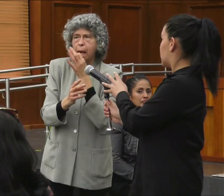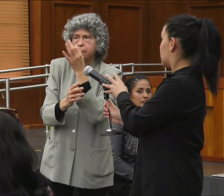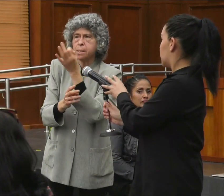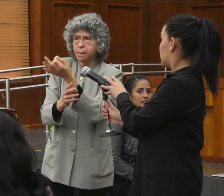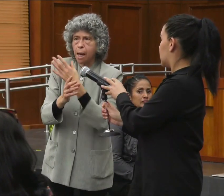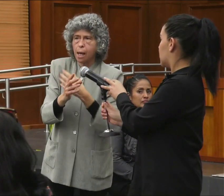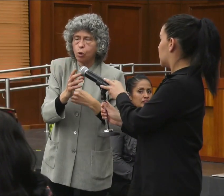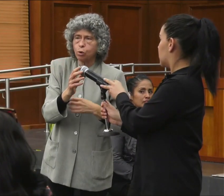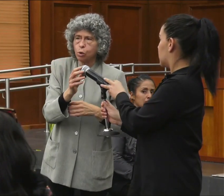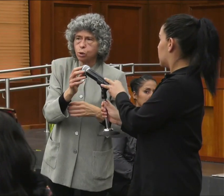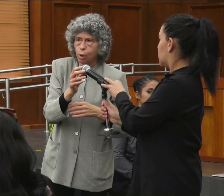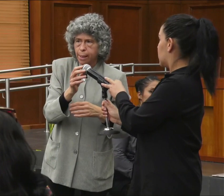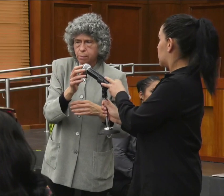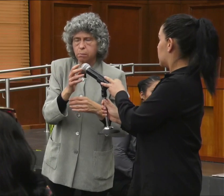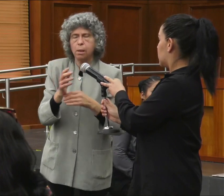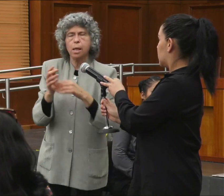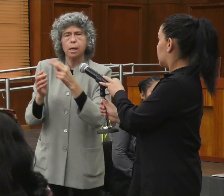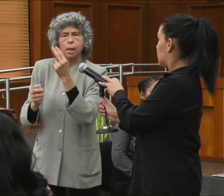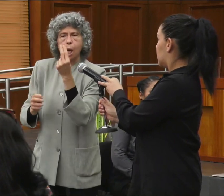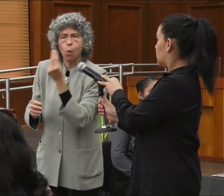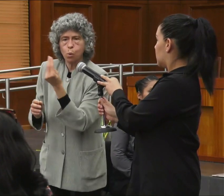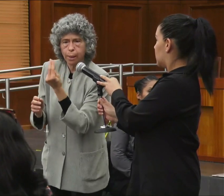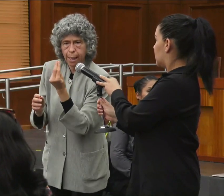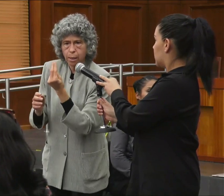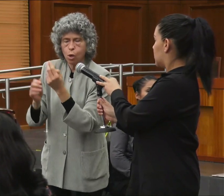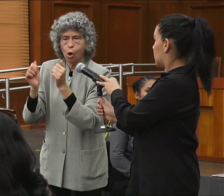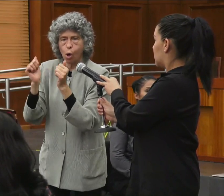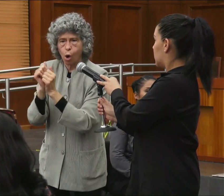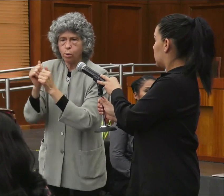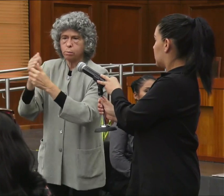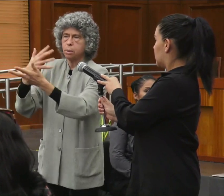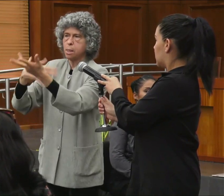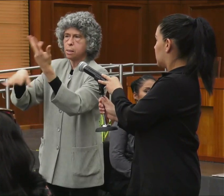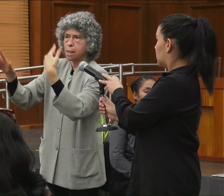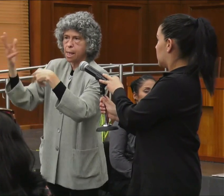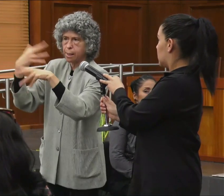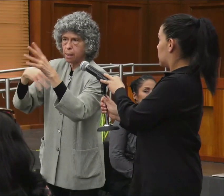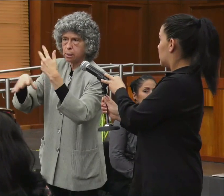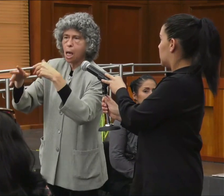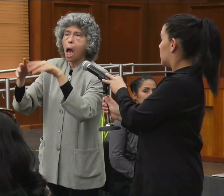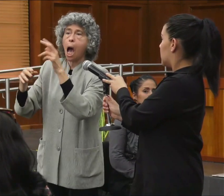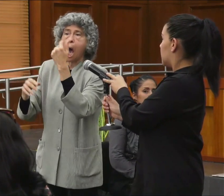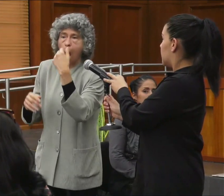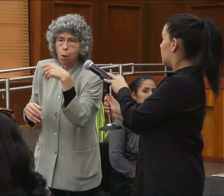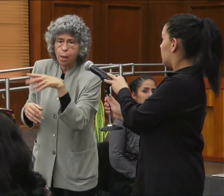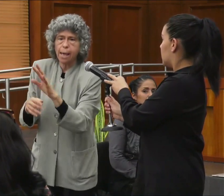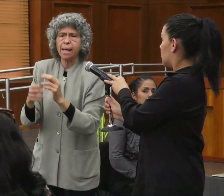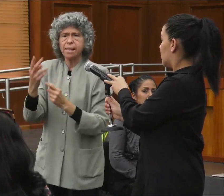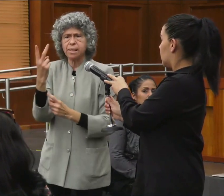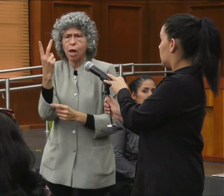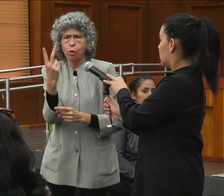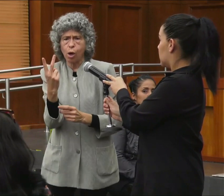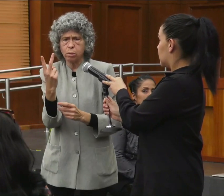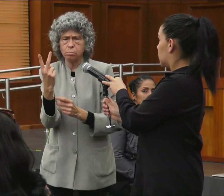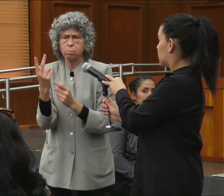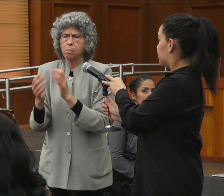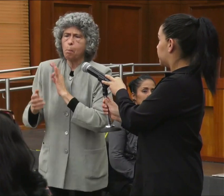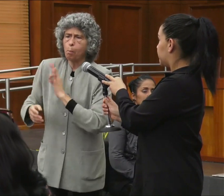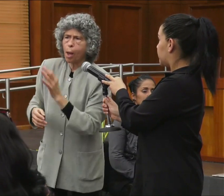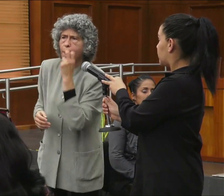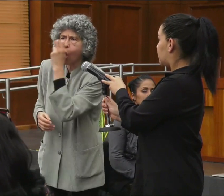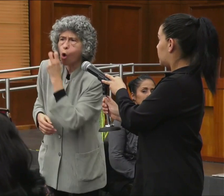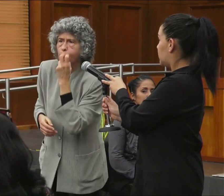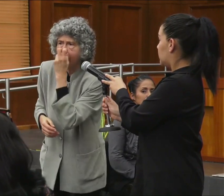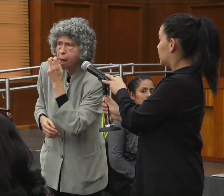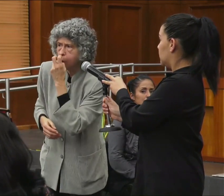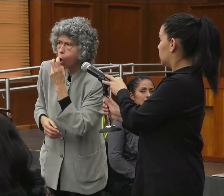hay que avisar a los tutores que urgen con señas, aunque que sea dos,